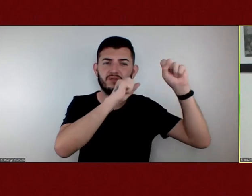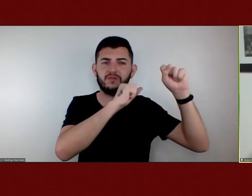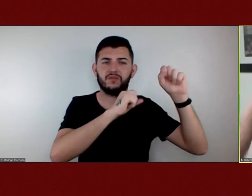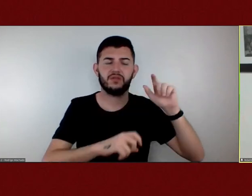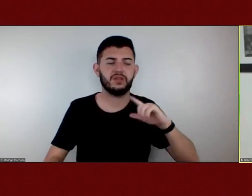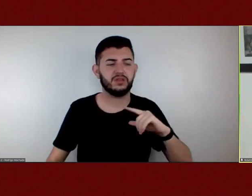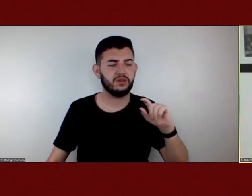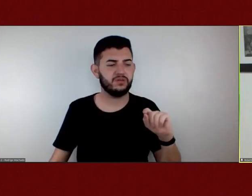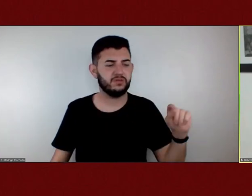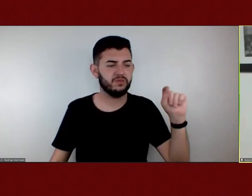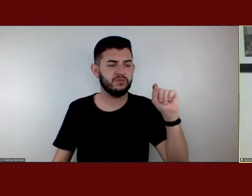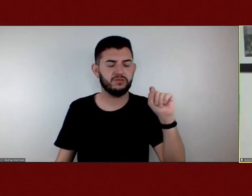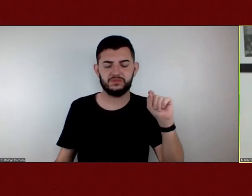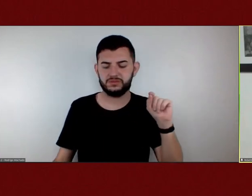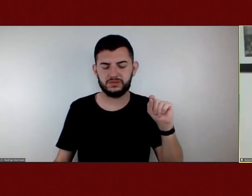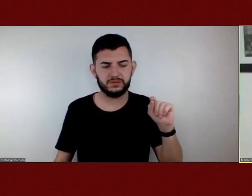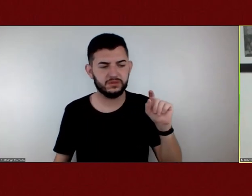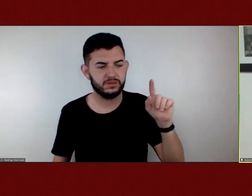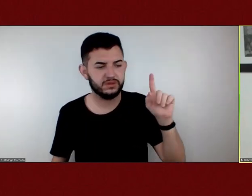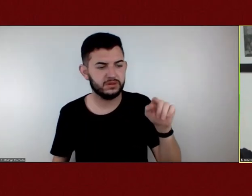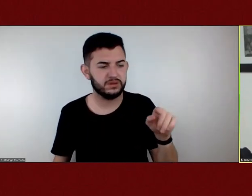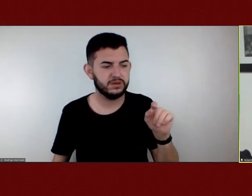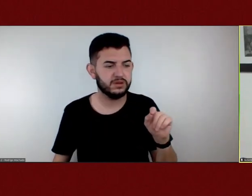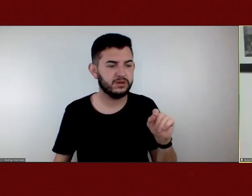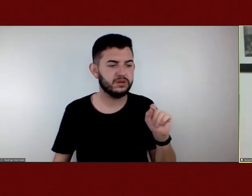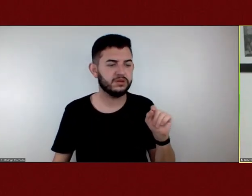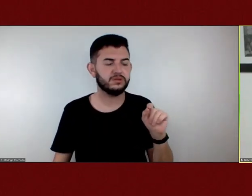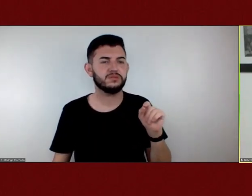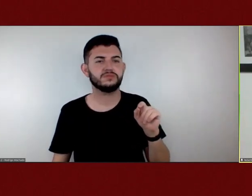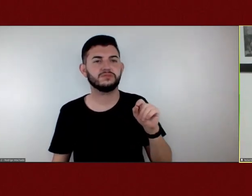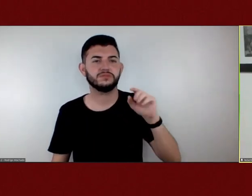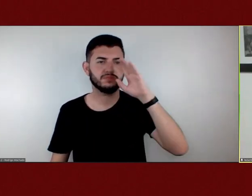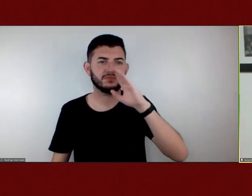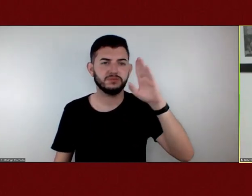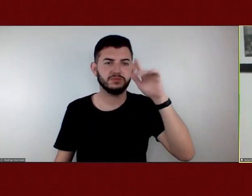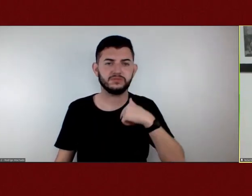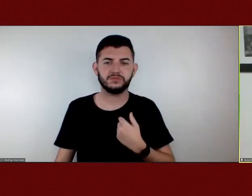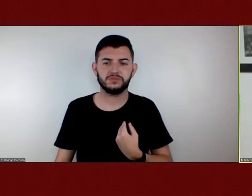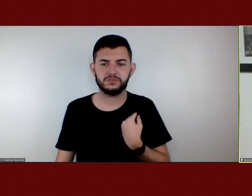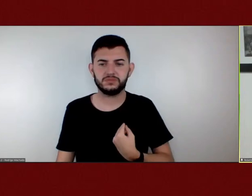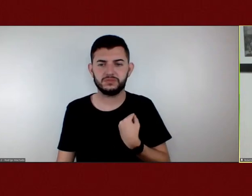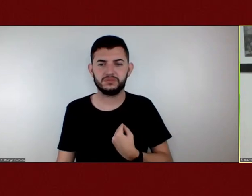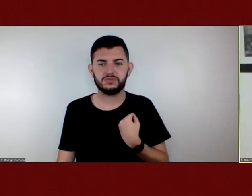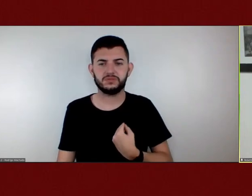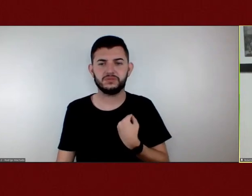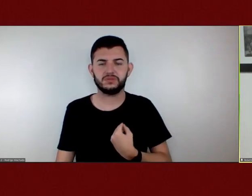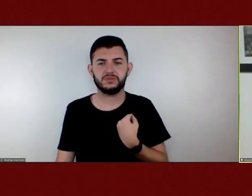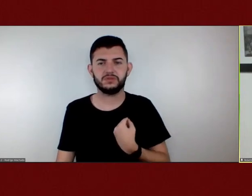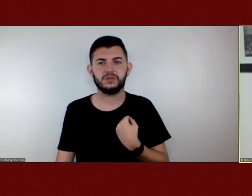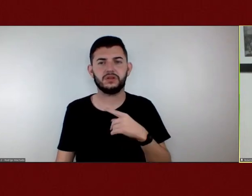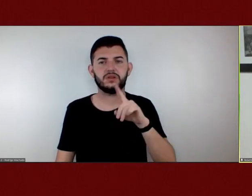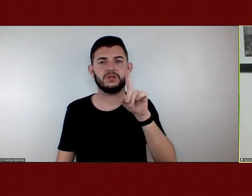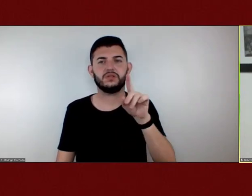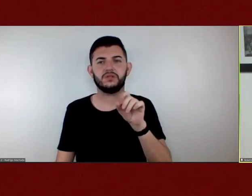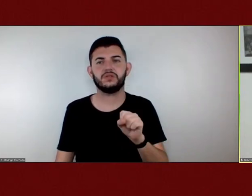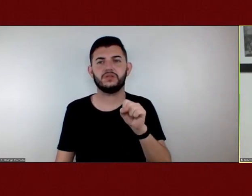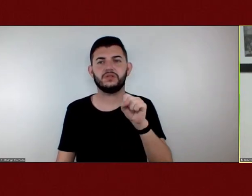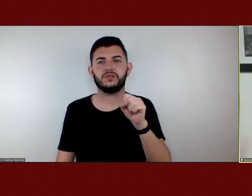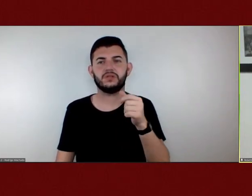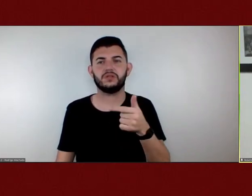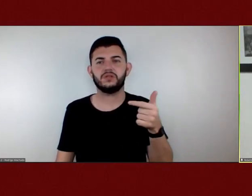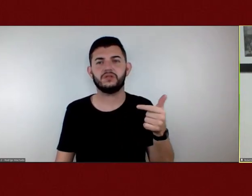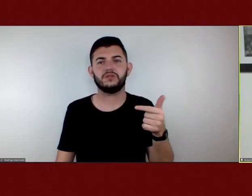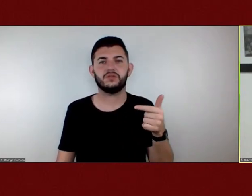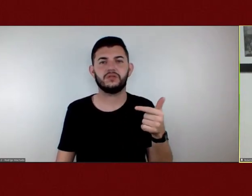a nascente das suas vidas em 1922, há 100 anos atrás, como